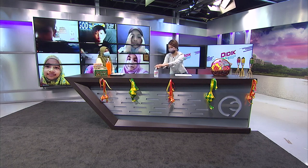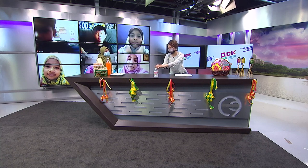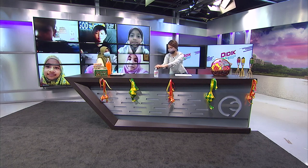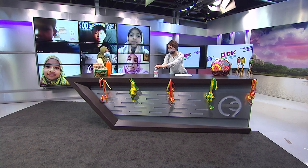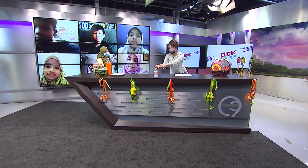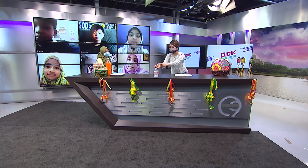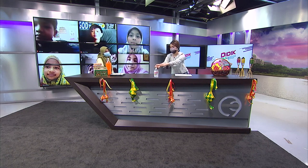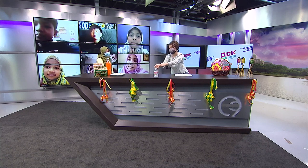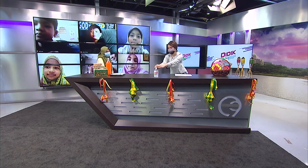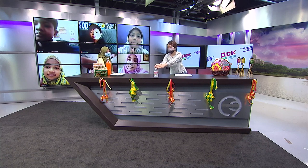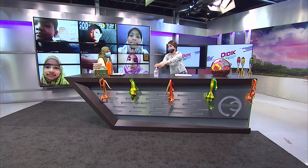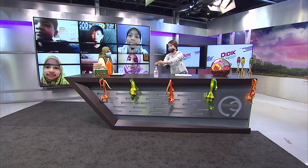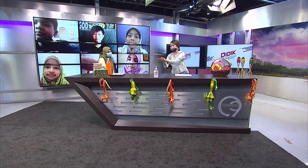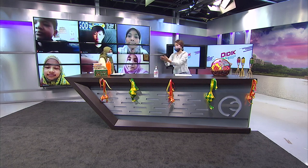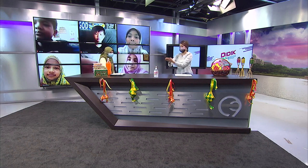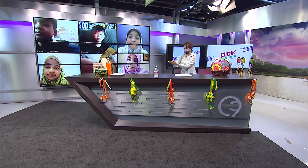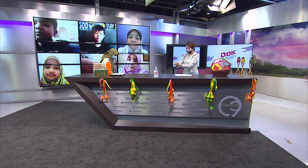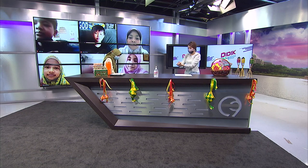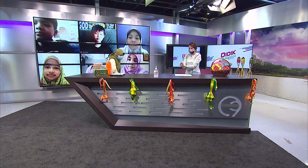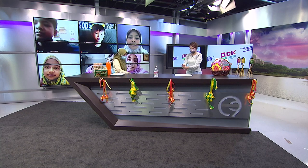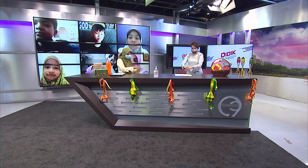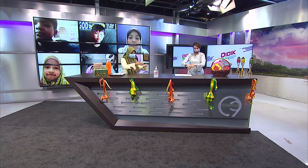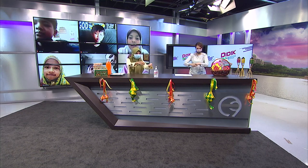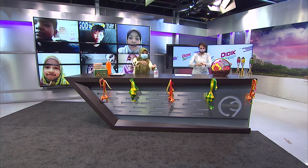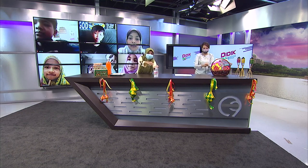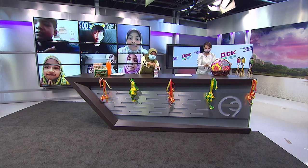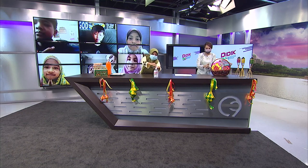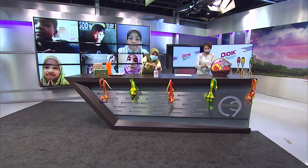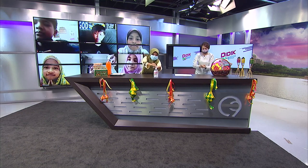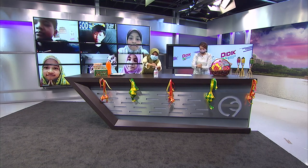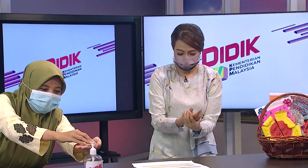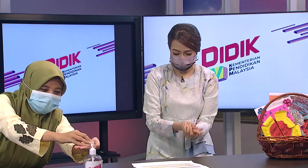cikgu. Okey. Baiklah. Okey, silakan cikgu. Okey.